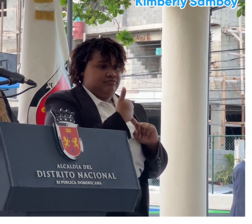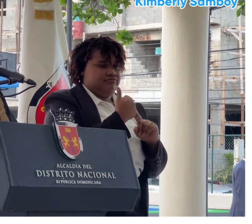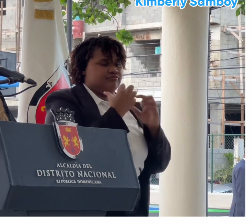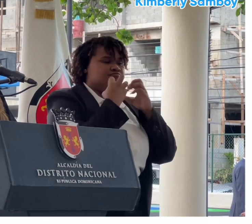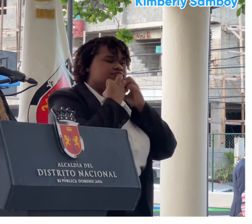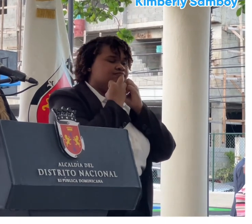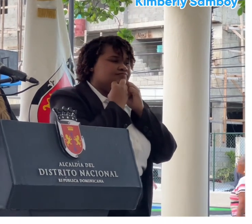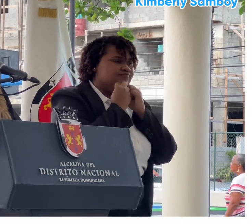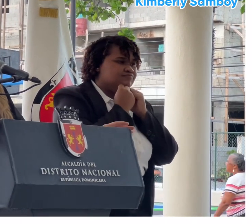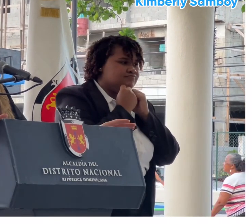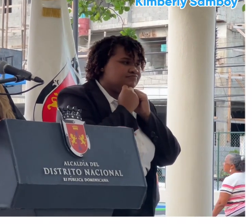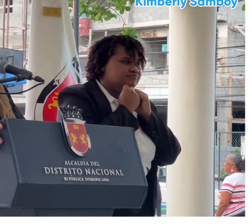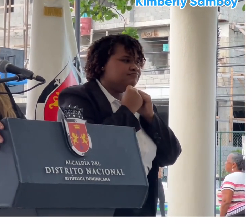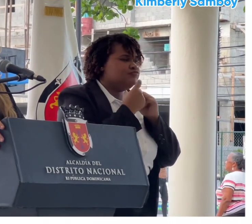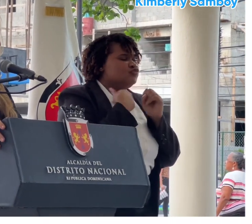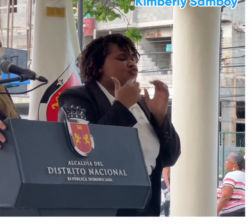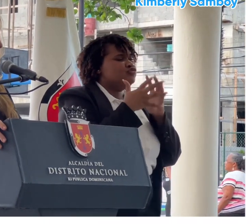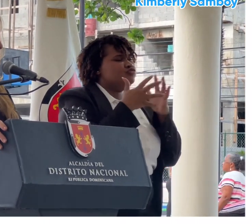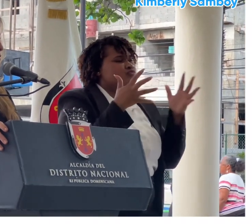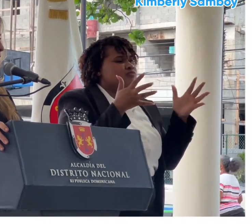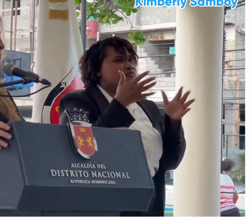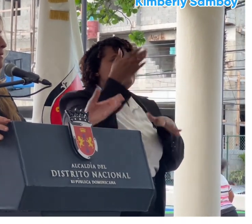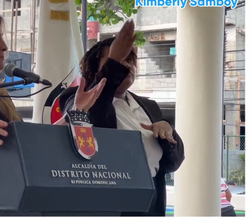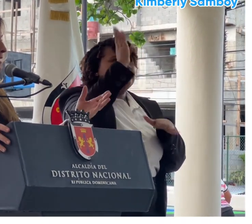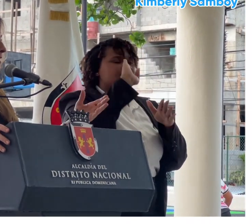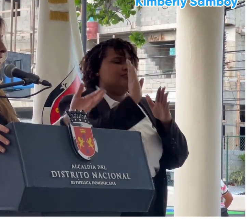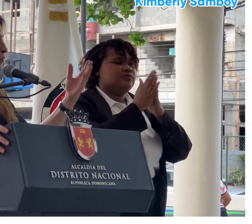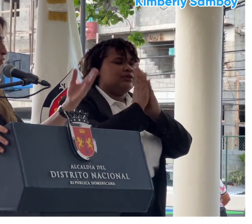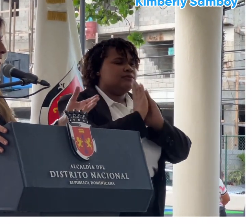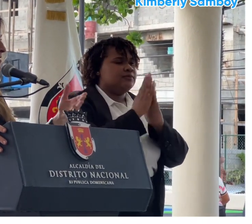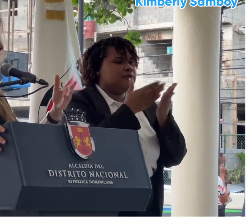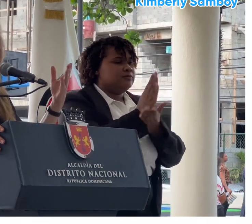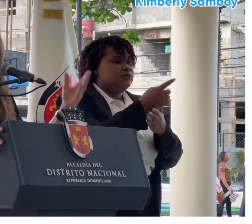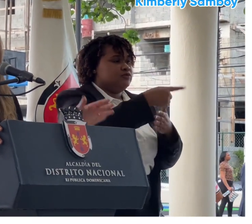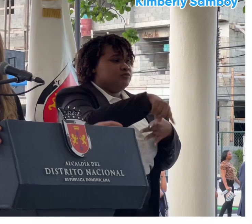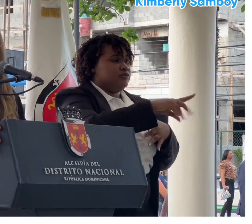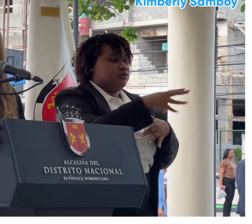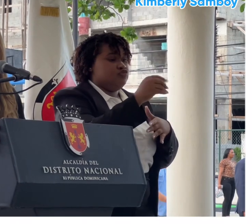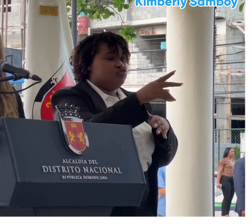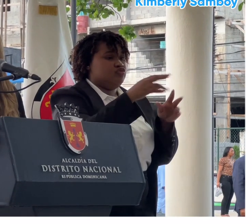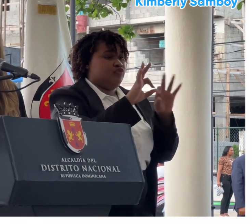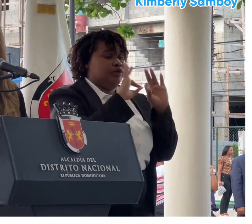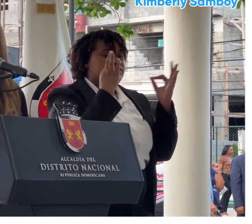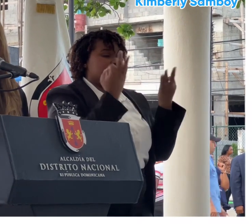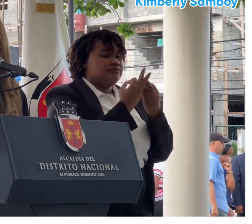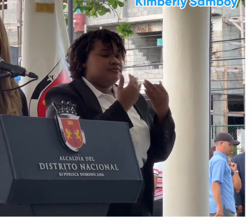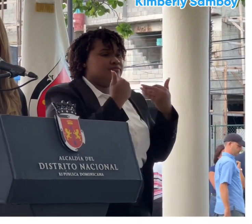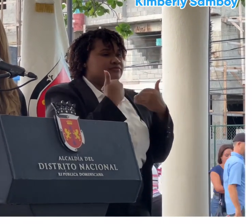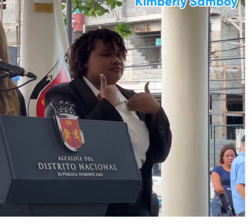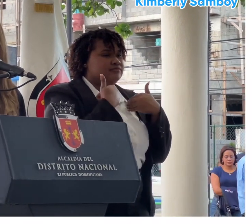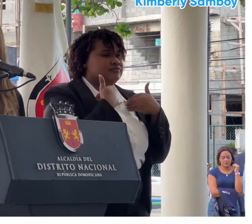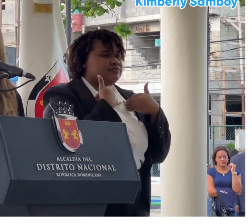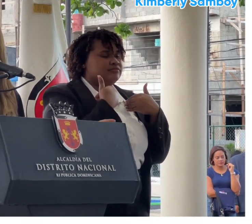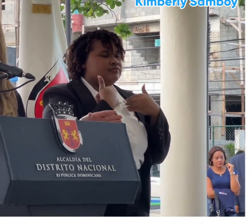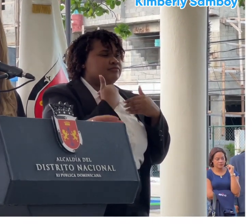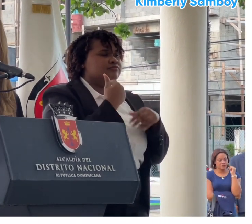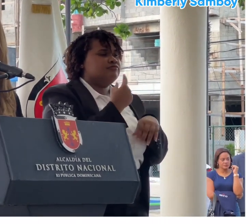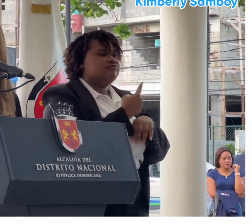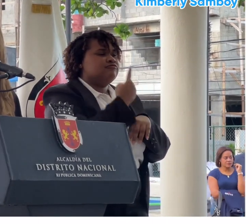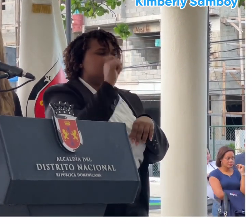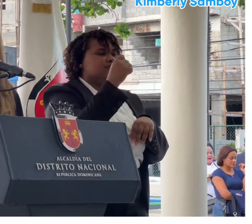los quiero y lo mucho que pido a Dios que permitan que ustedes y sus familias tengan momentos